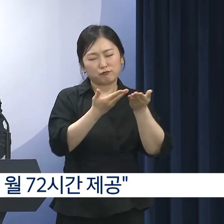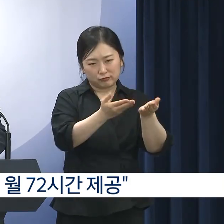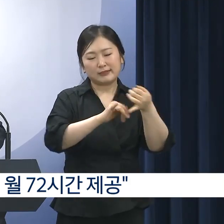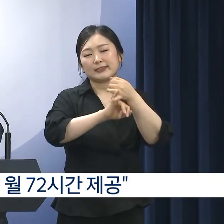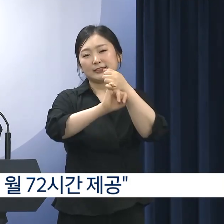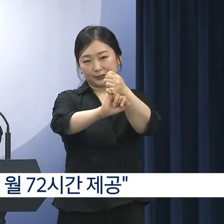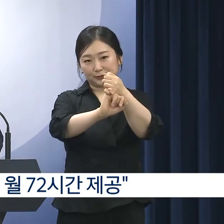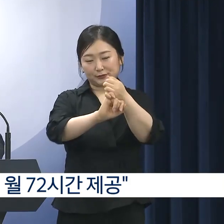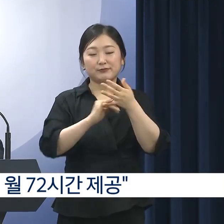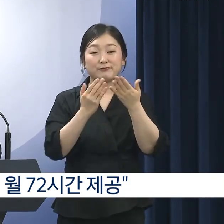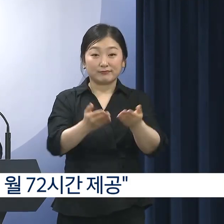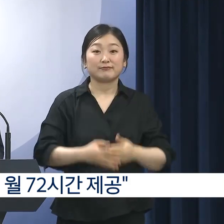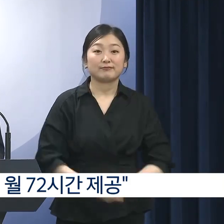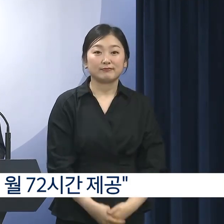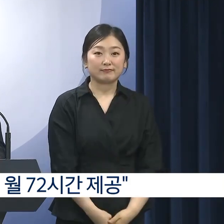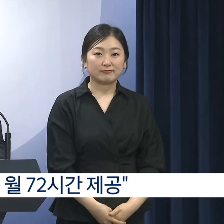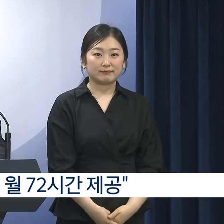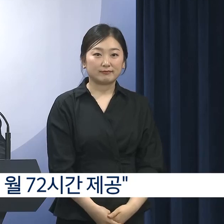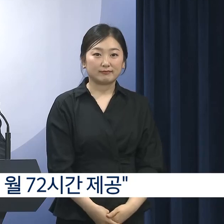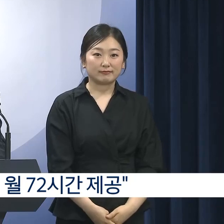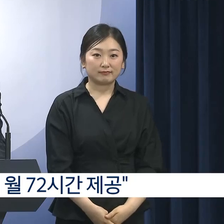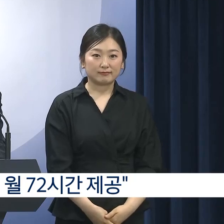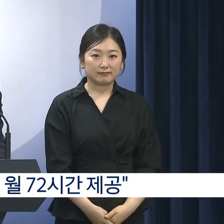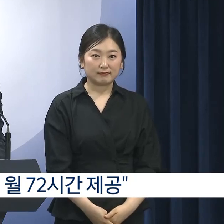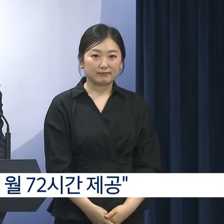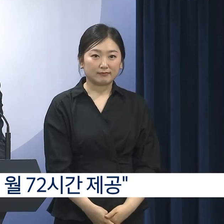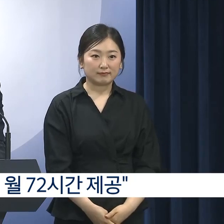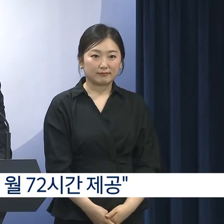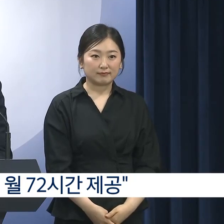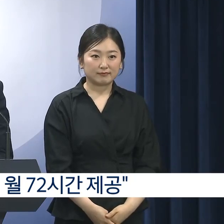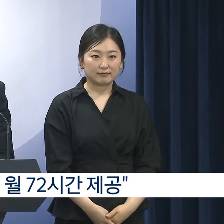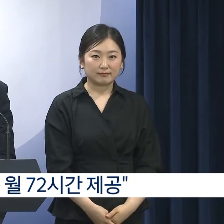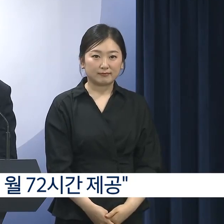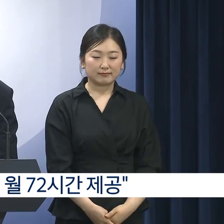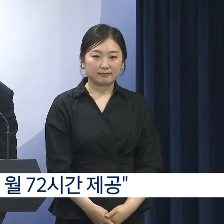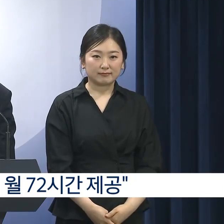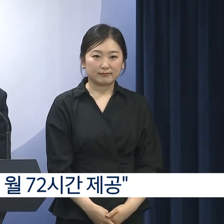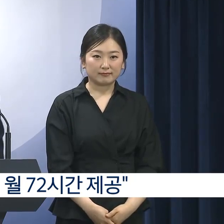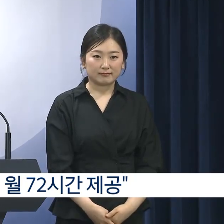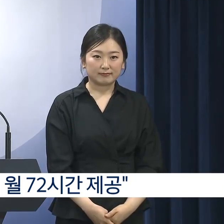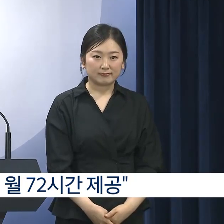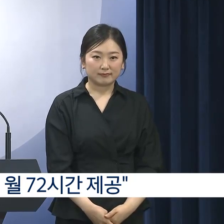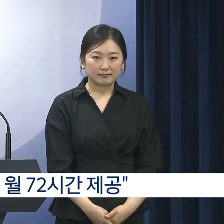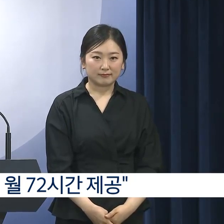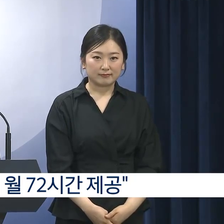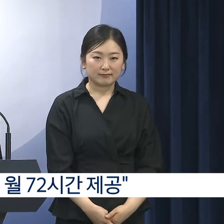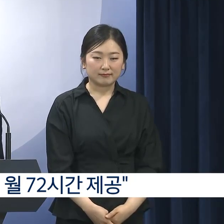그래서 저는 또 네. 예.